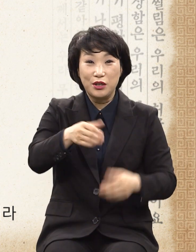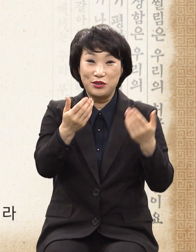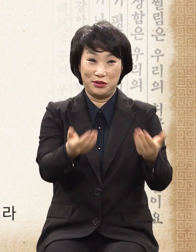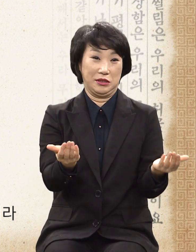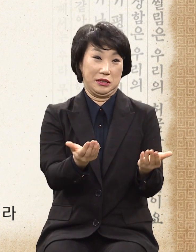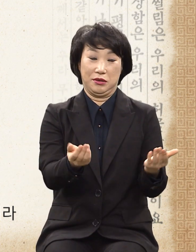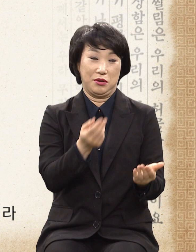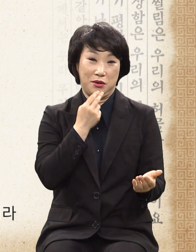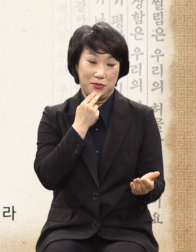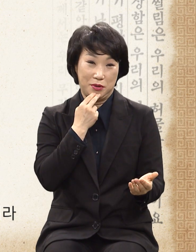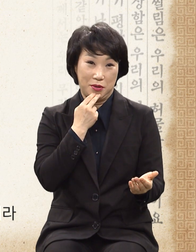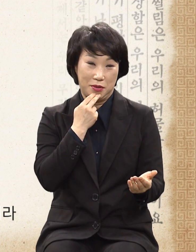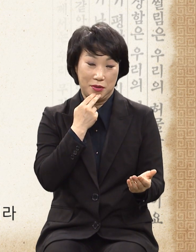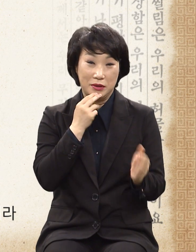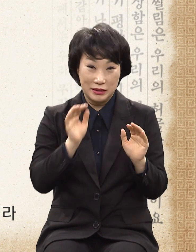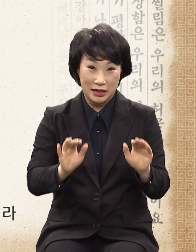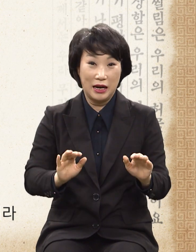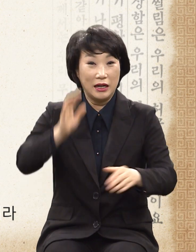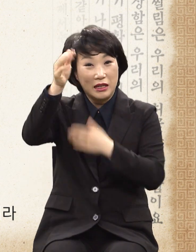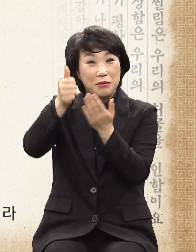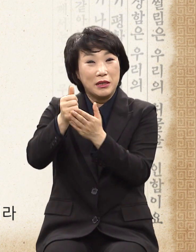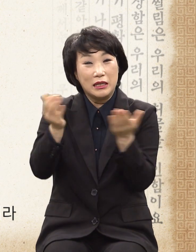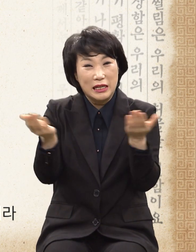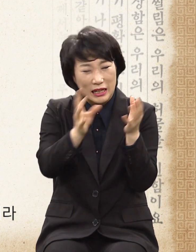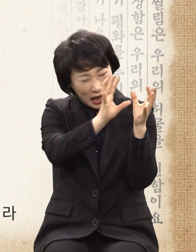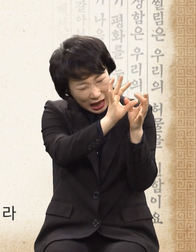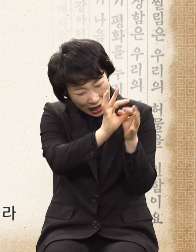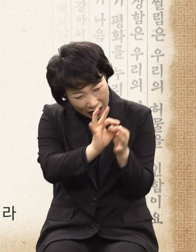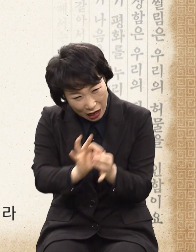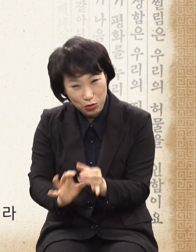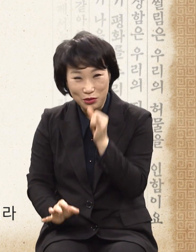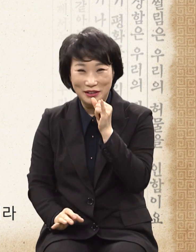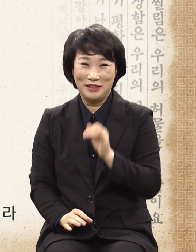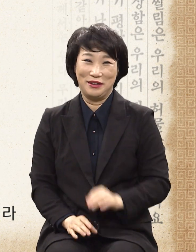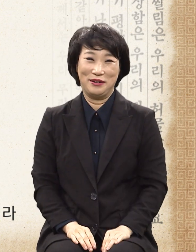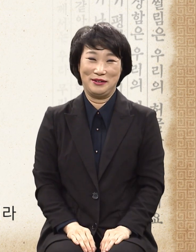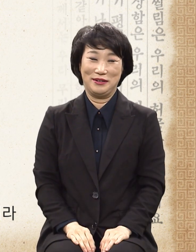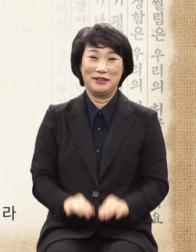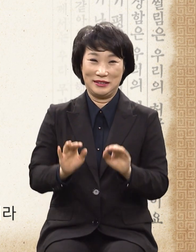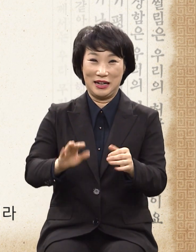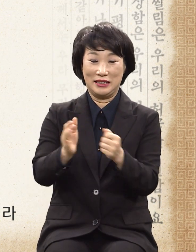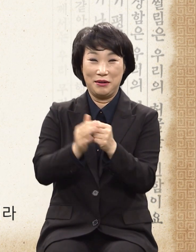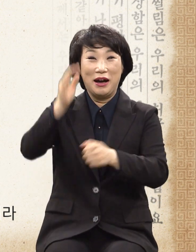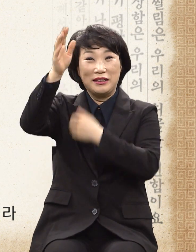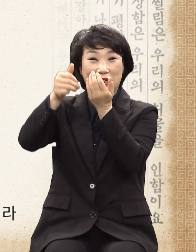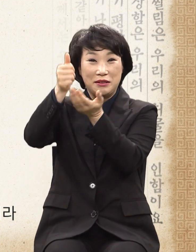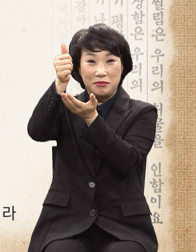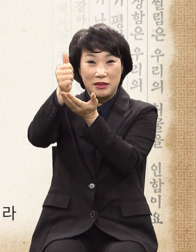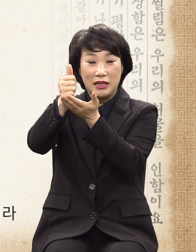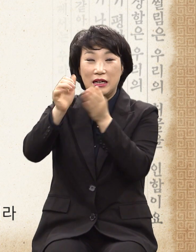일이 없다는 거예요. 계속 일하고 있다는 것입니다. 그러므로 하나님께서